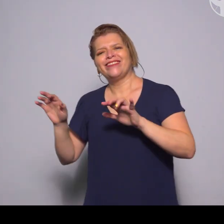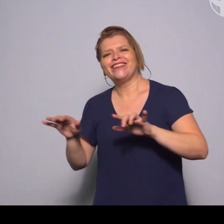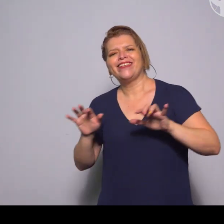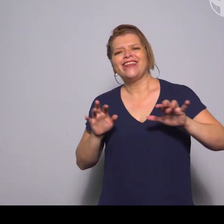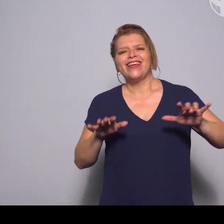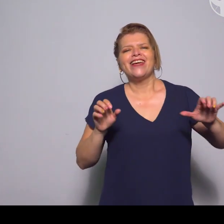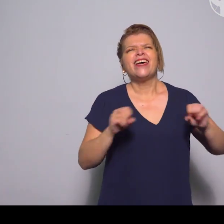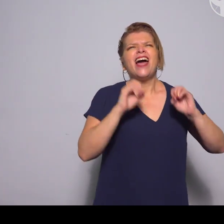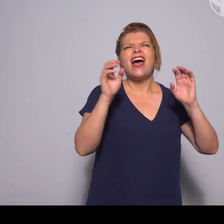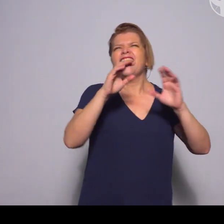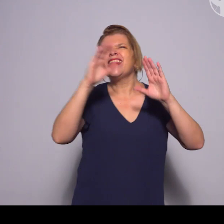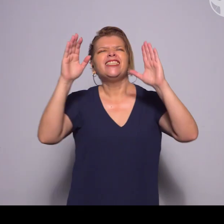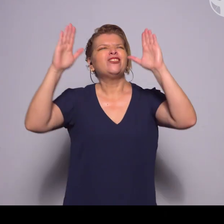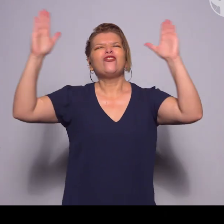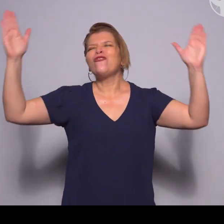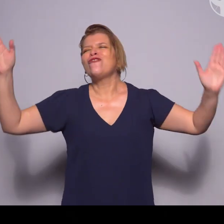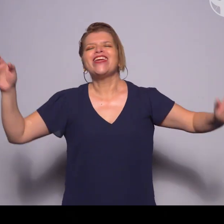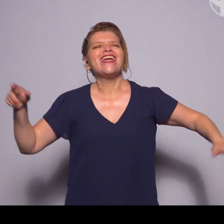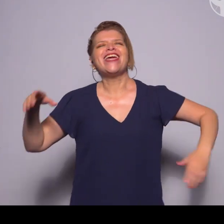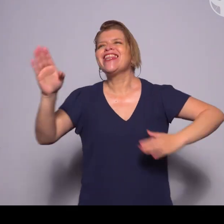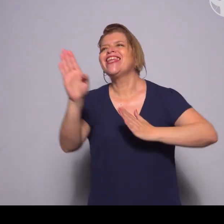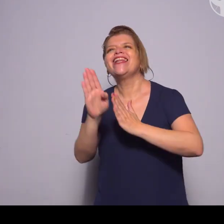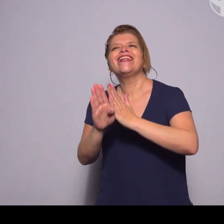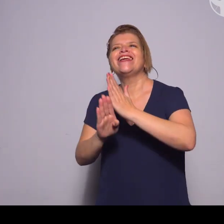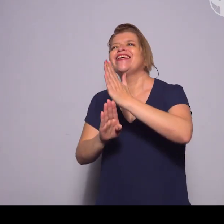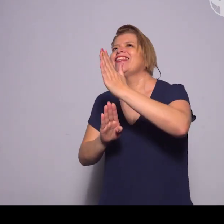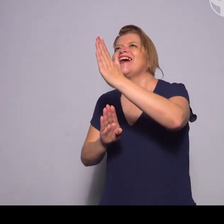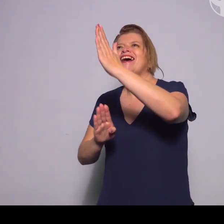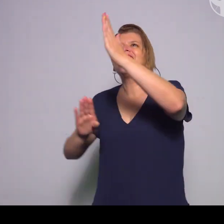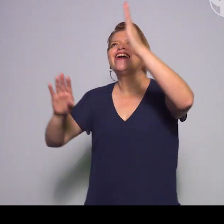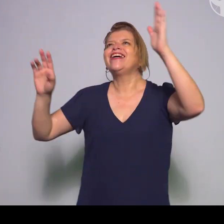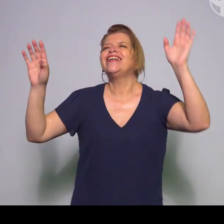fidelidad, grande es tu